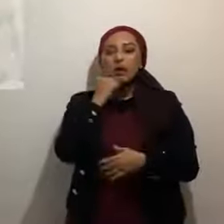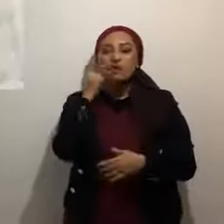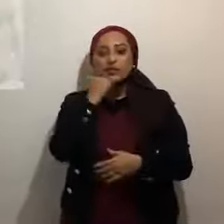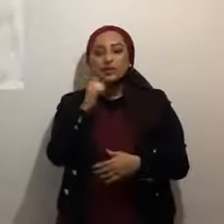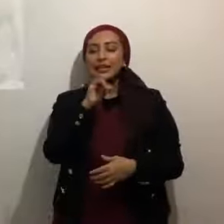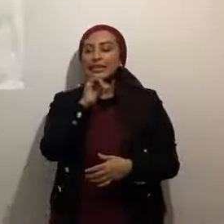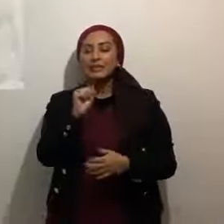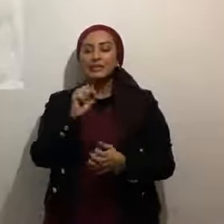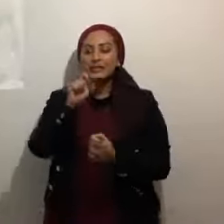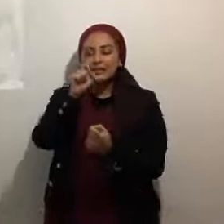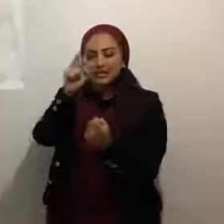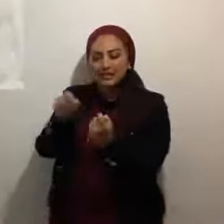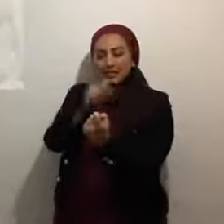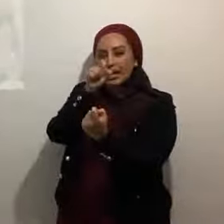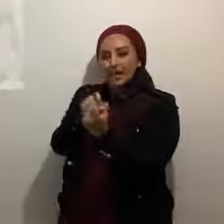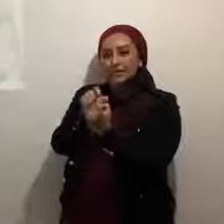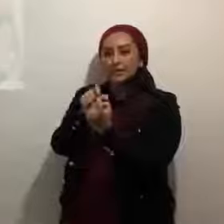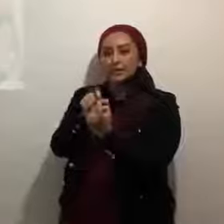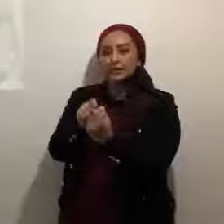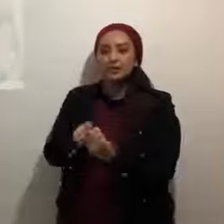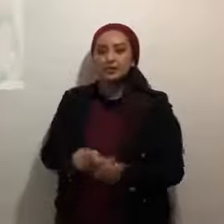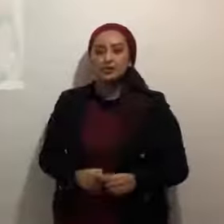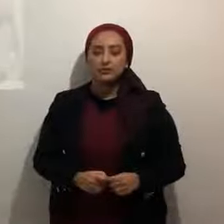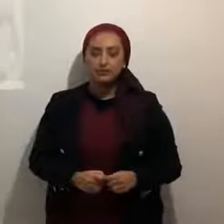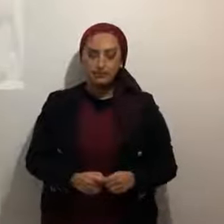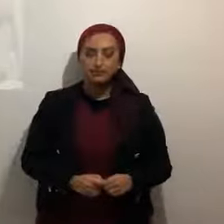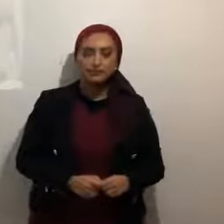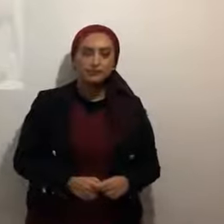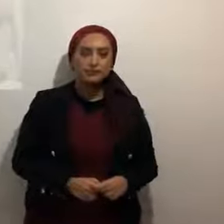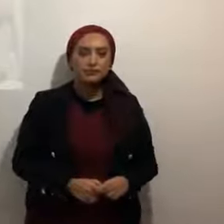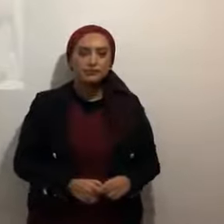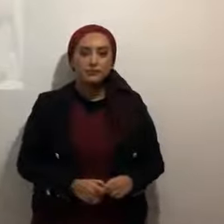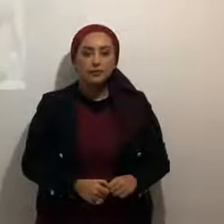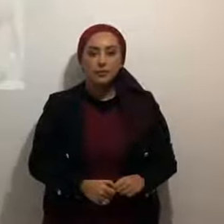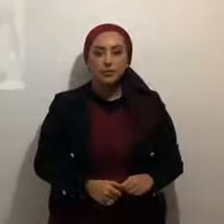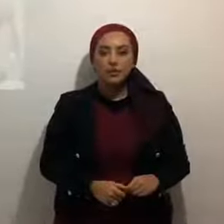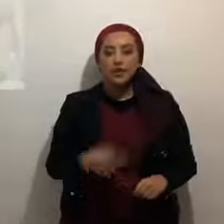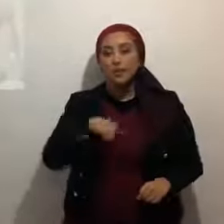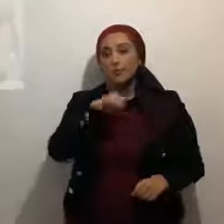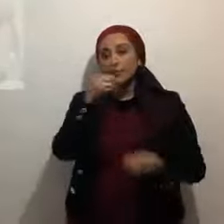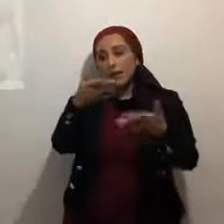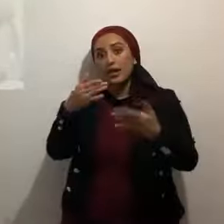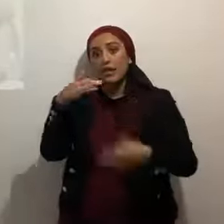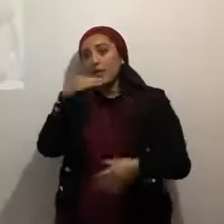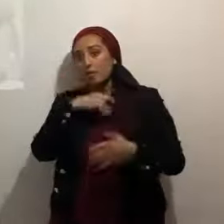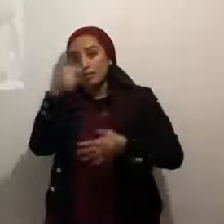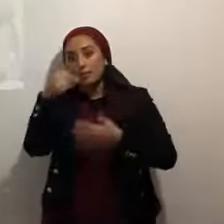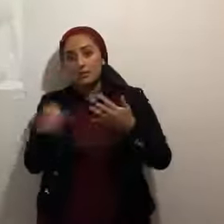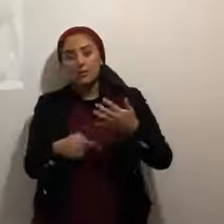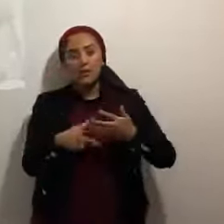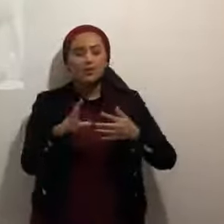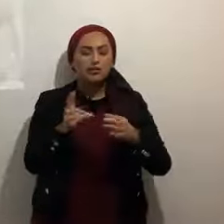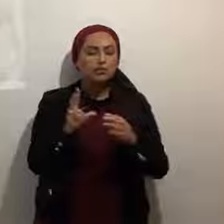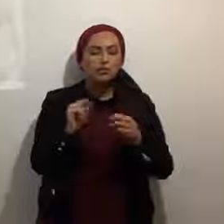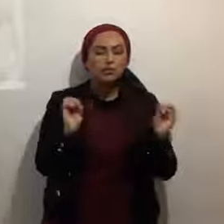excelente. Y no es psicología barata, o sea, me refiero de lavadas de cerebro ahí, de una doctrina ahí de la nueva era,